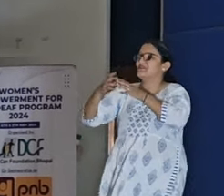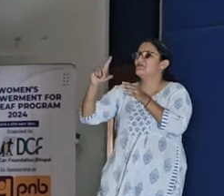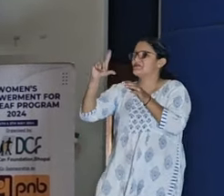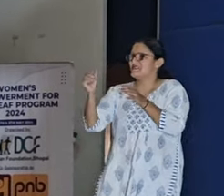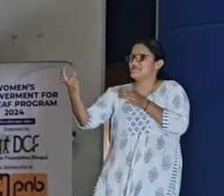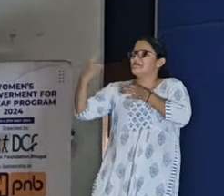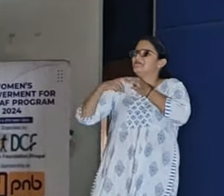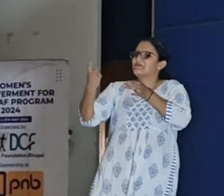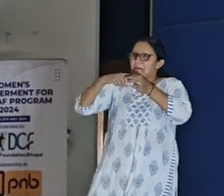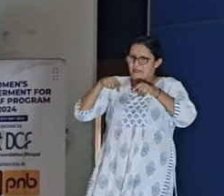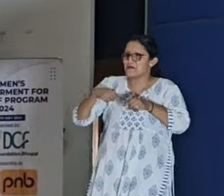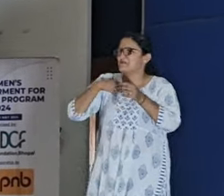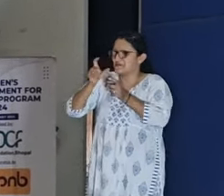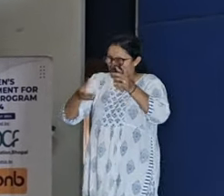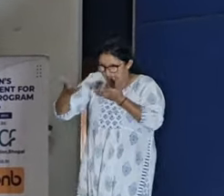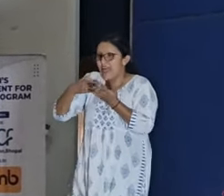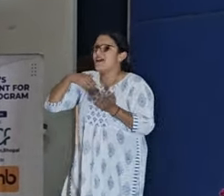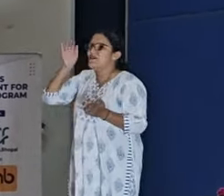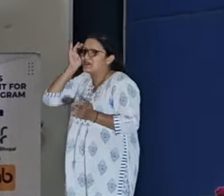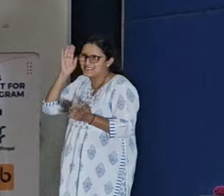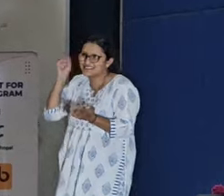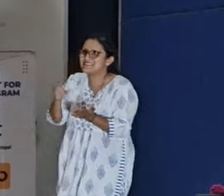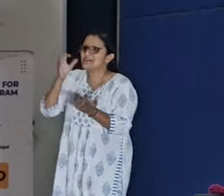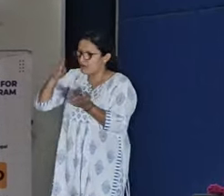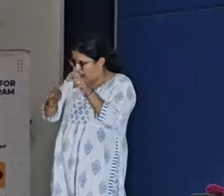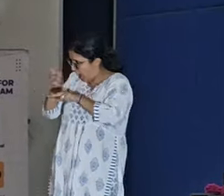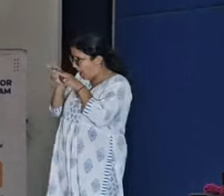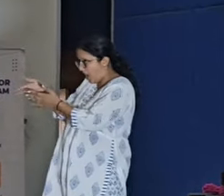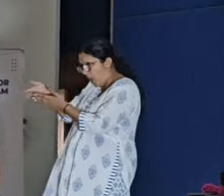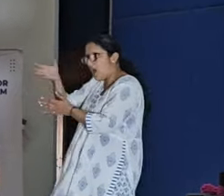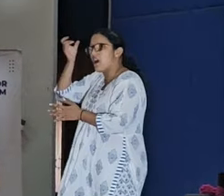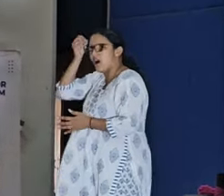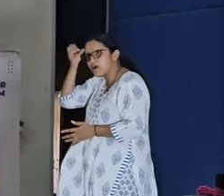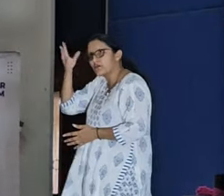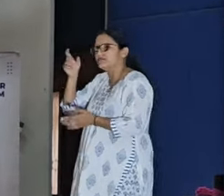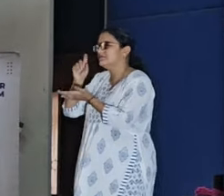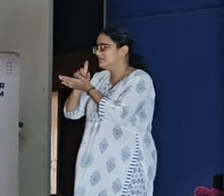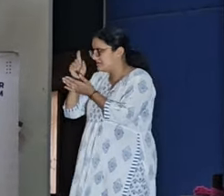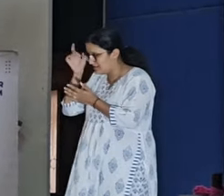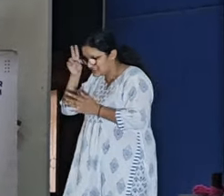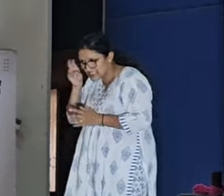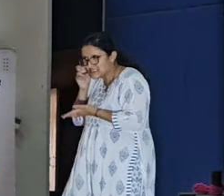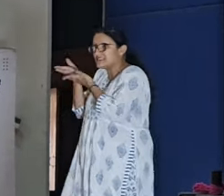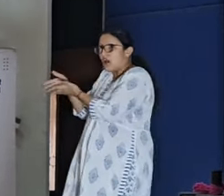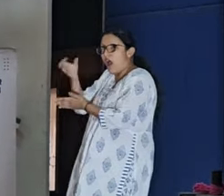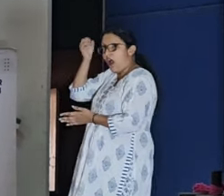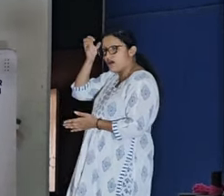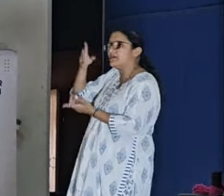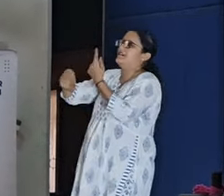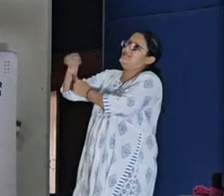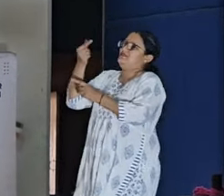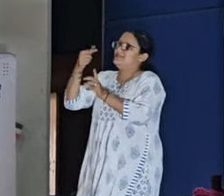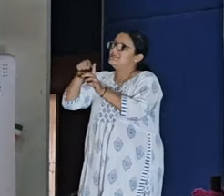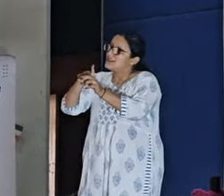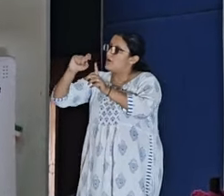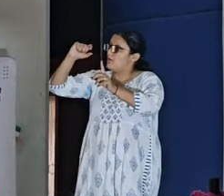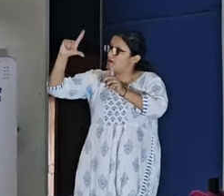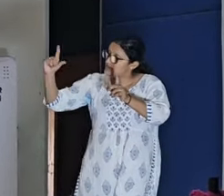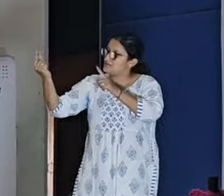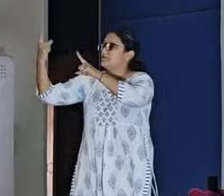है और इसके बारे में इसकी आपको और इन्फॉर्मेशन चाहिए तो आप इस इंस्टाग्राम पेज को भी फॉलो कर सकते हैं, और बहुत सारा एक बहुत बड़ा व्हाट्सएप